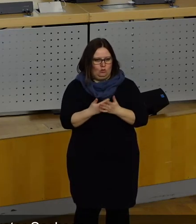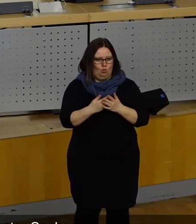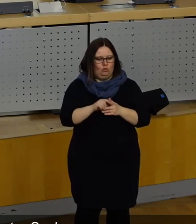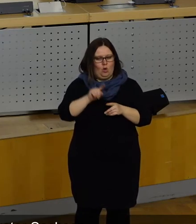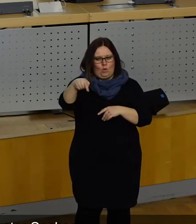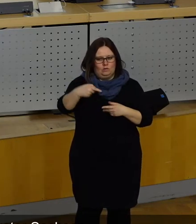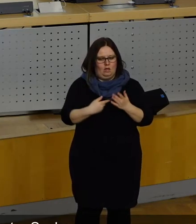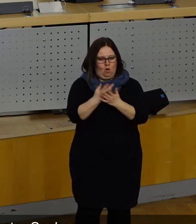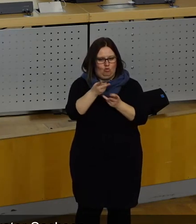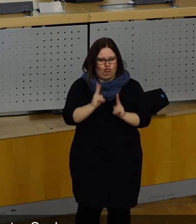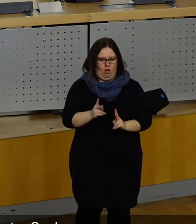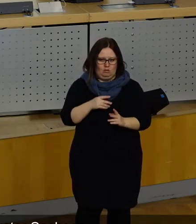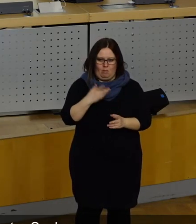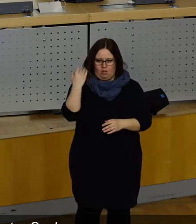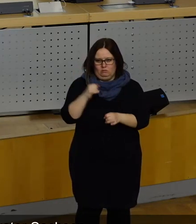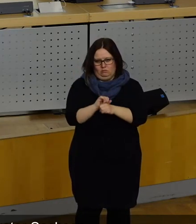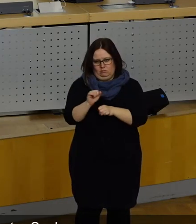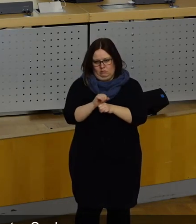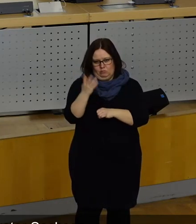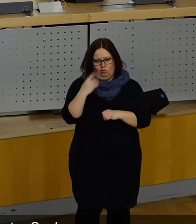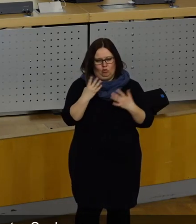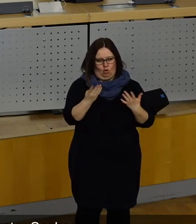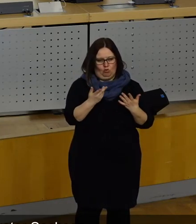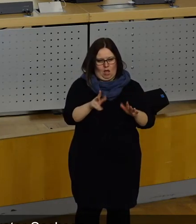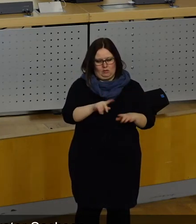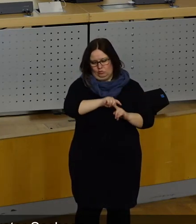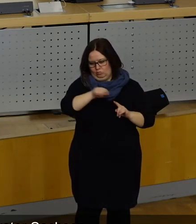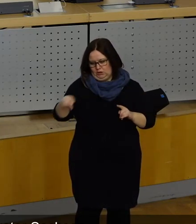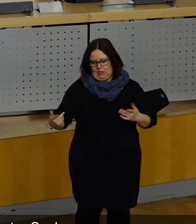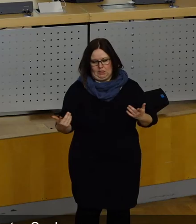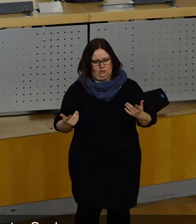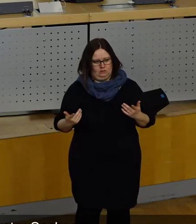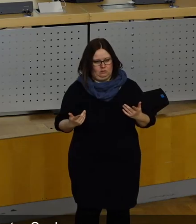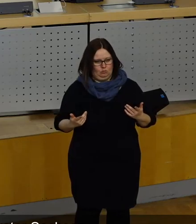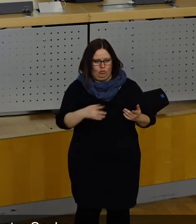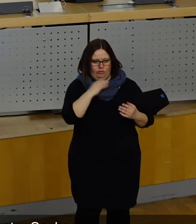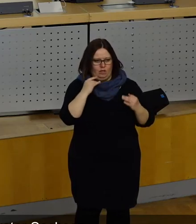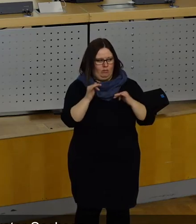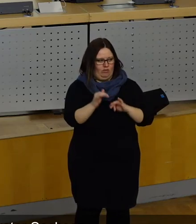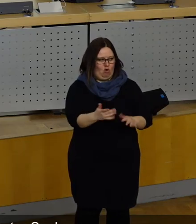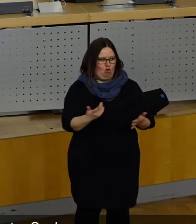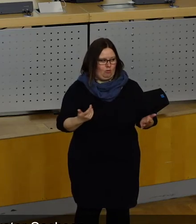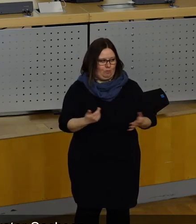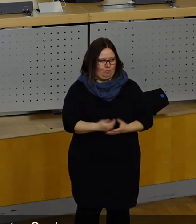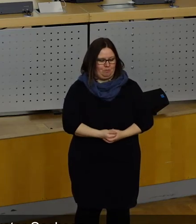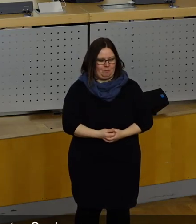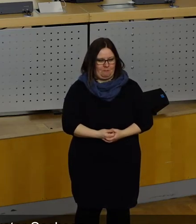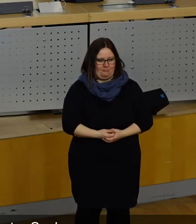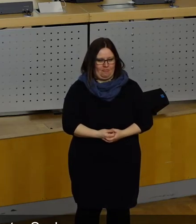Äußere Neustadt, war ich selbst seit 1989 Mitglied, viel bewirkt haben.